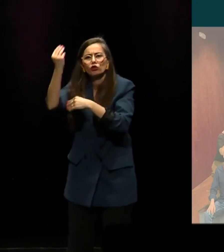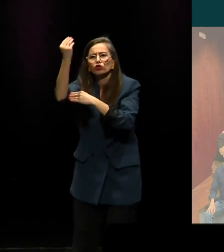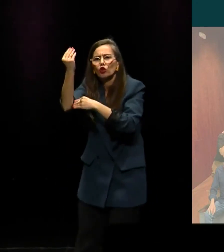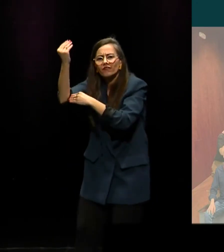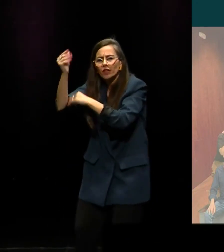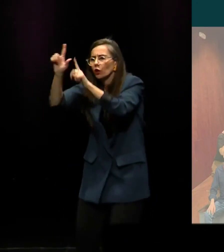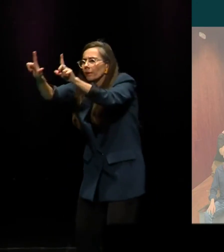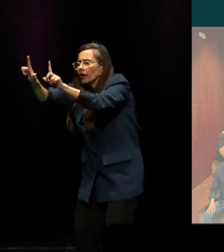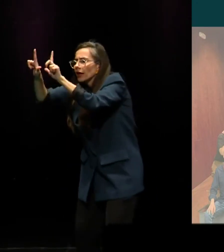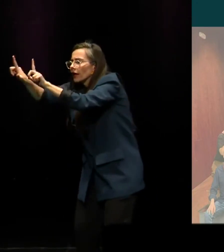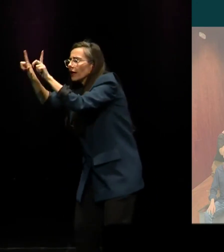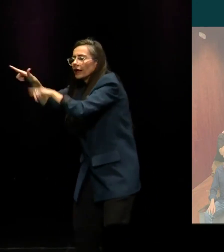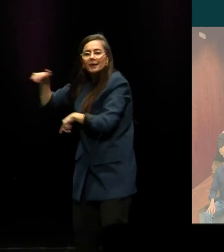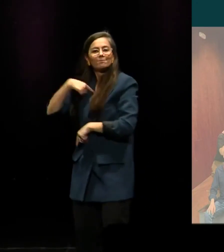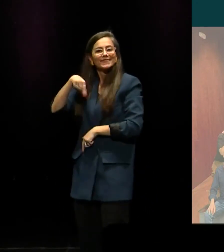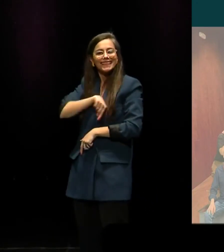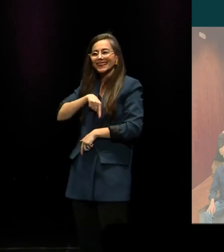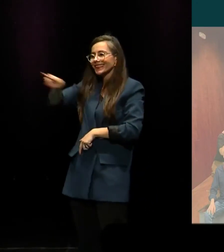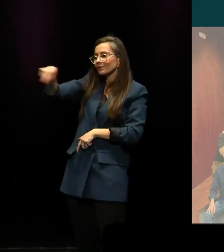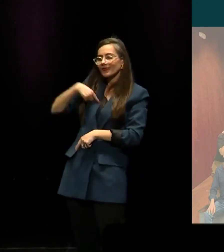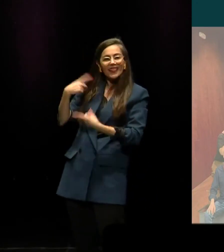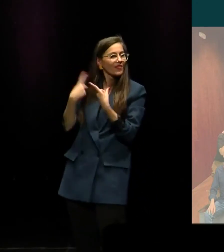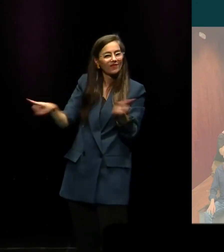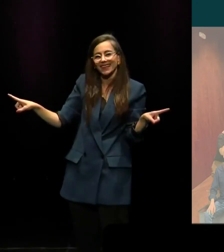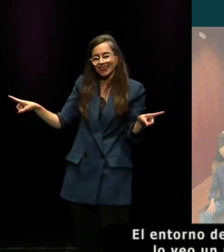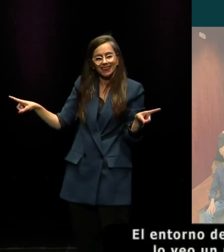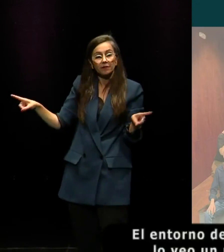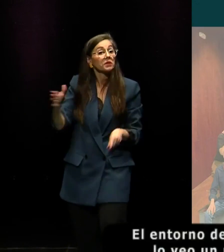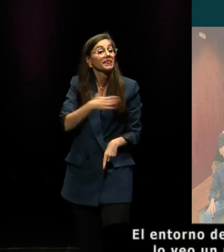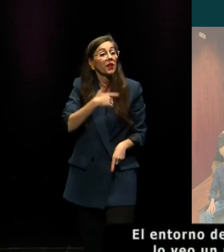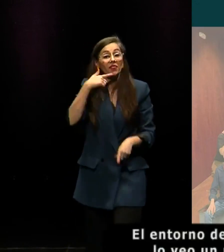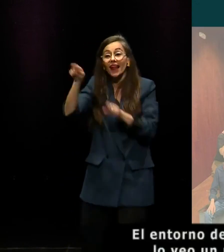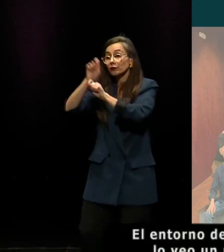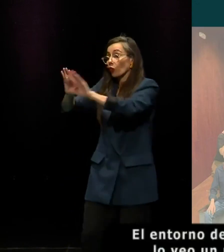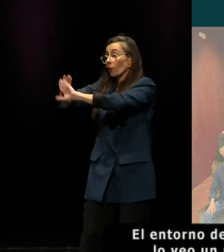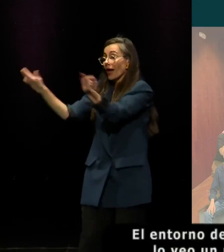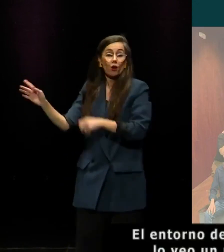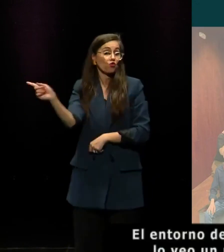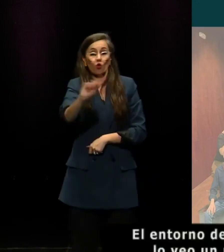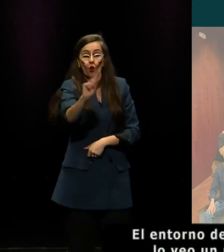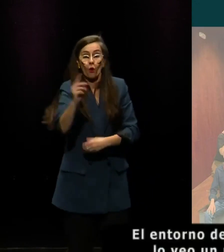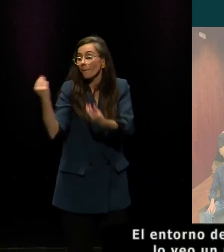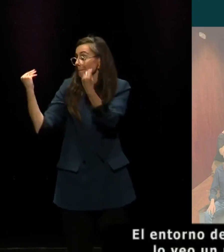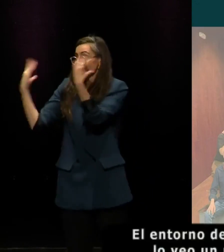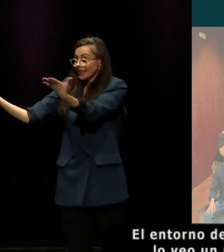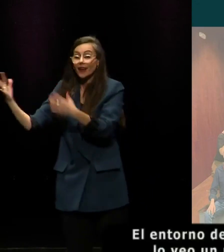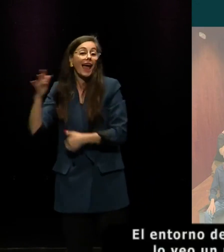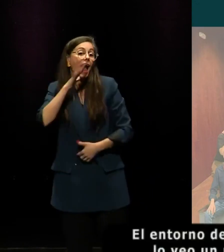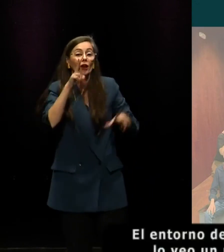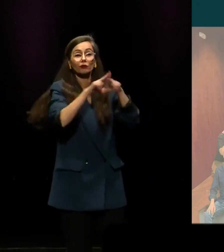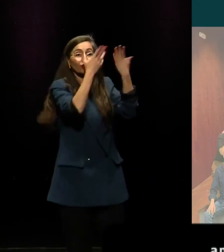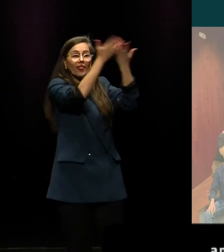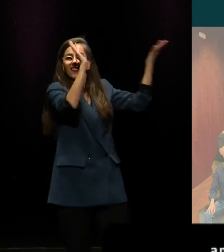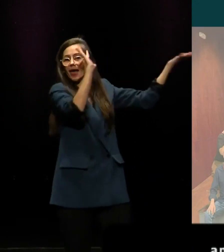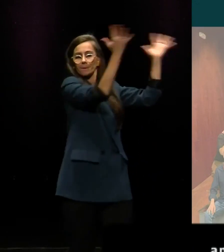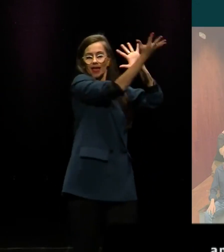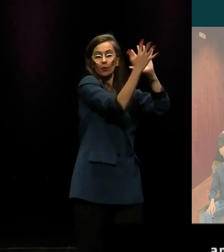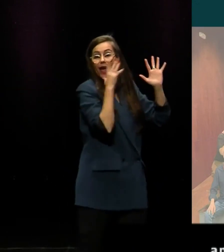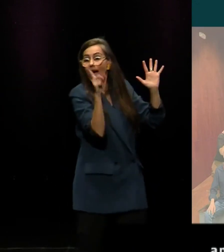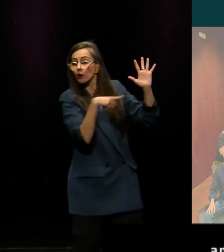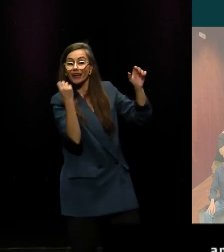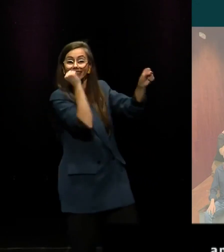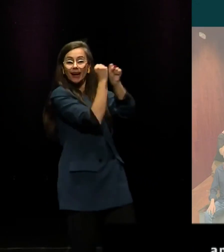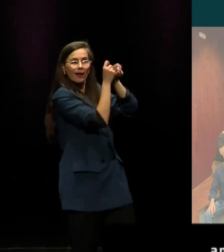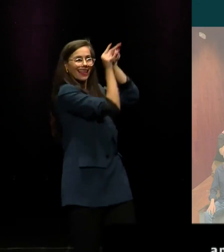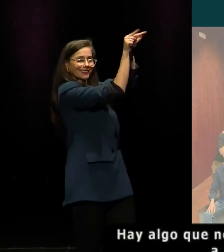¿no? Hay algo que a mí no me hace sentirme a gusto, sino me hace sentirme diferente. No es